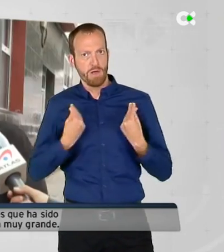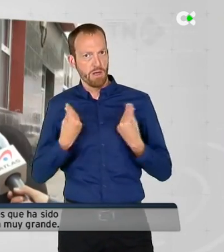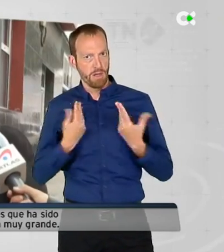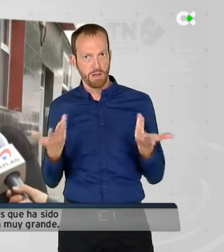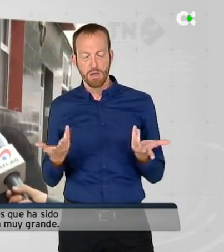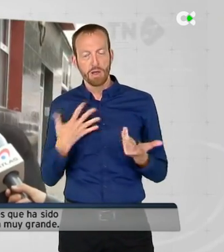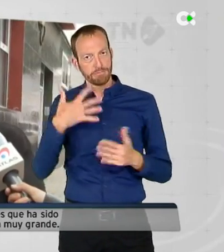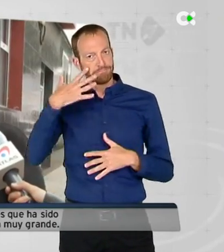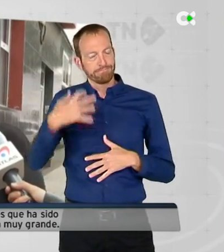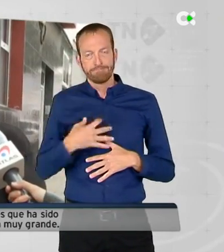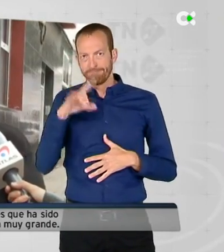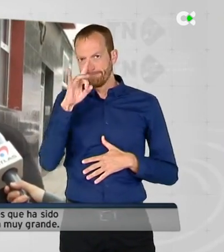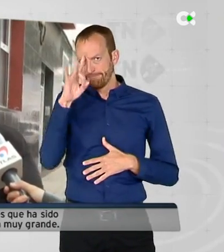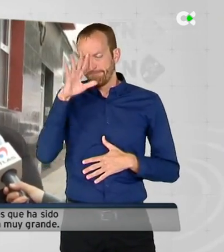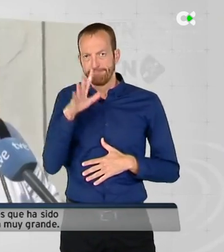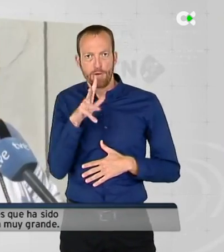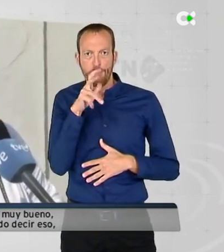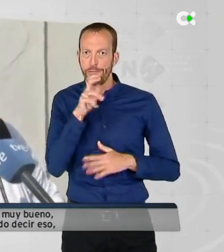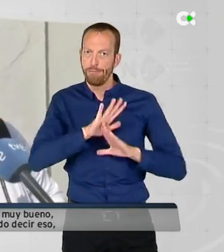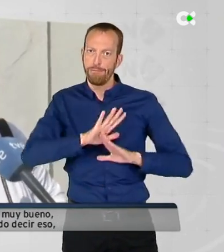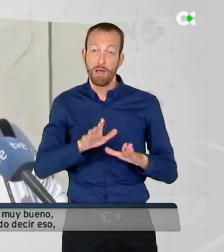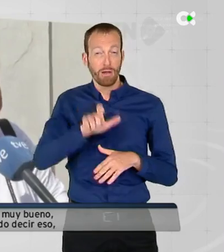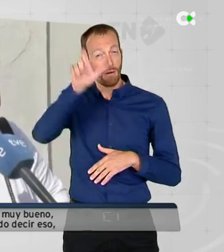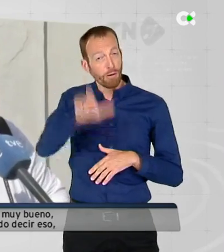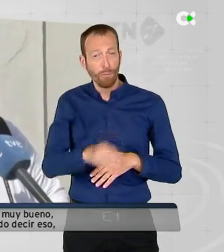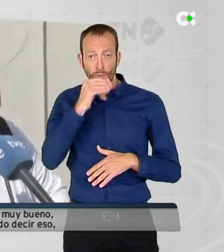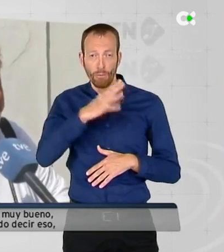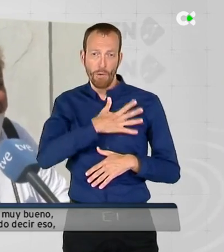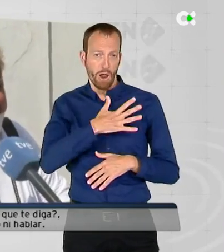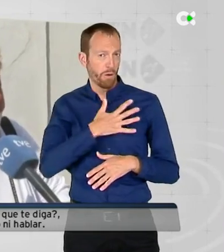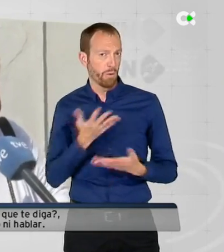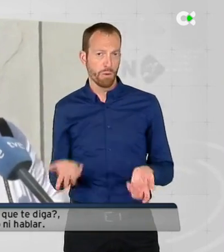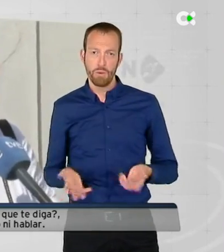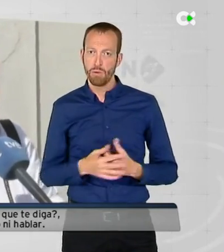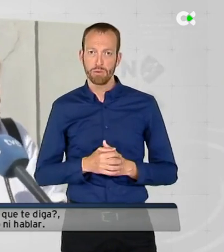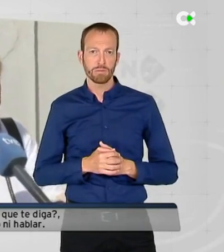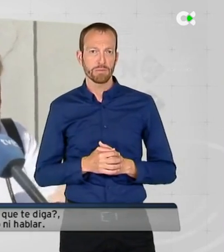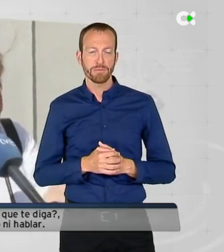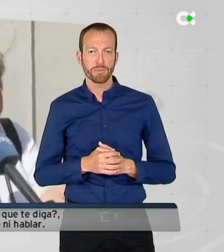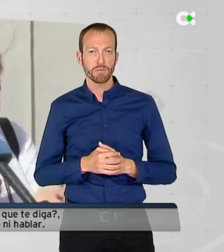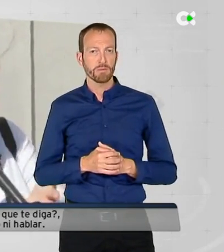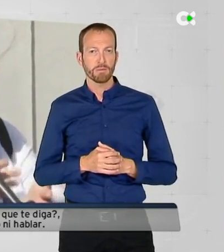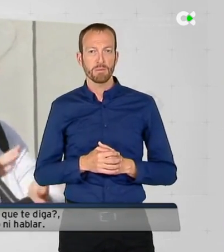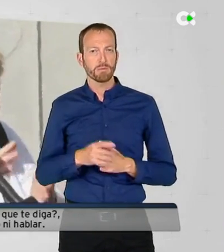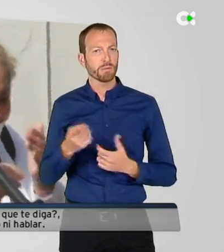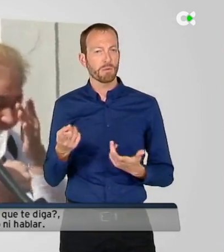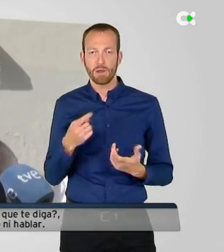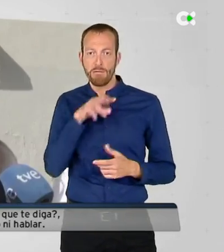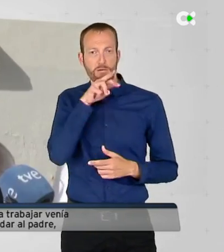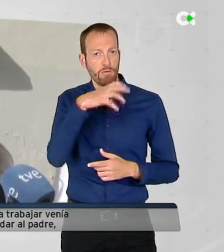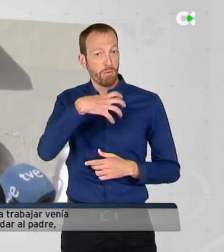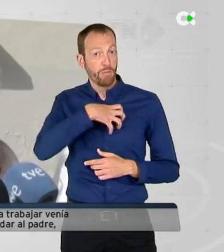la verdad que ha sido una tragedia muy grande. Era un niño muy bueno, solo te puedo decir eso. Ella que te diga algo y no puedo ni hablar.